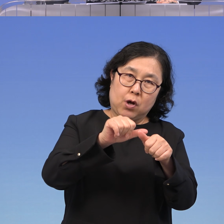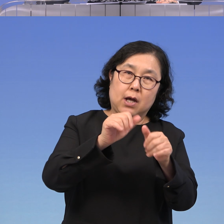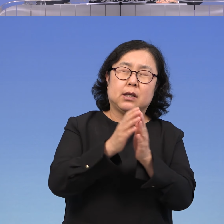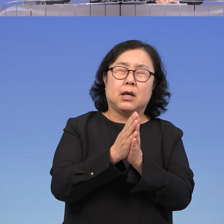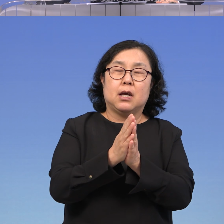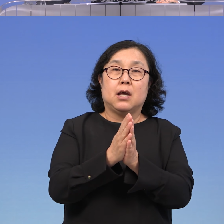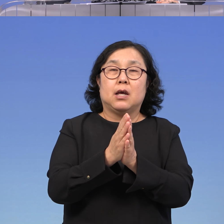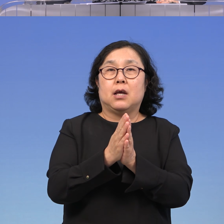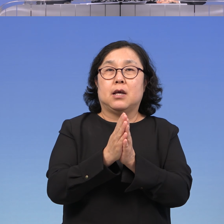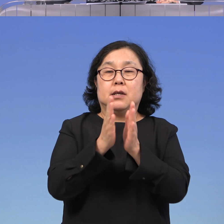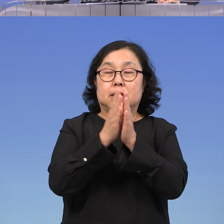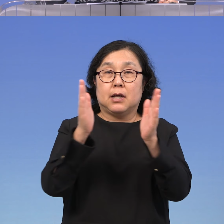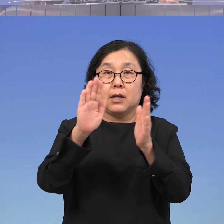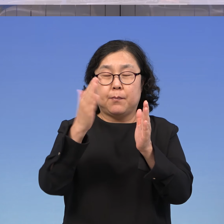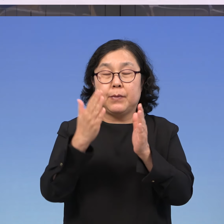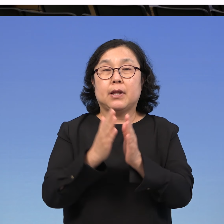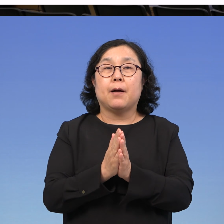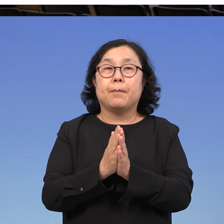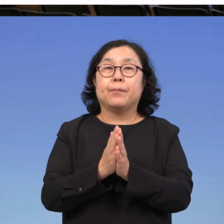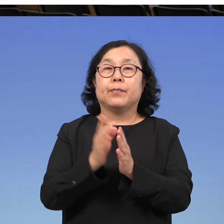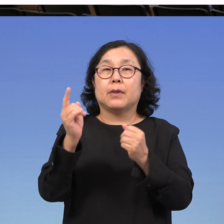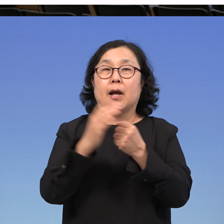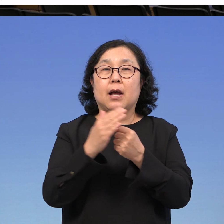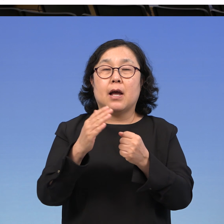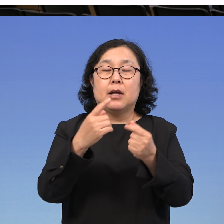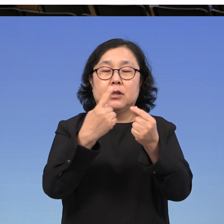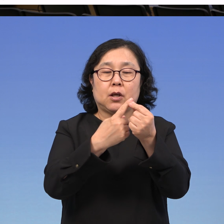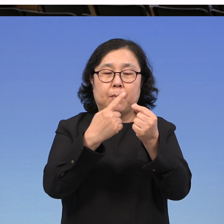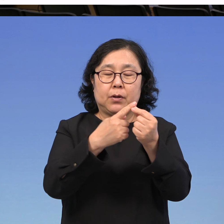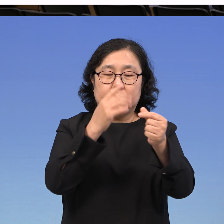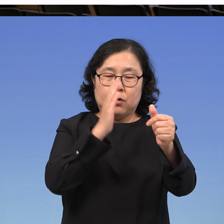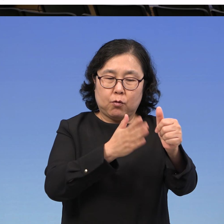되는데 어떻게 문 디모데전서 2장 입자로 보십시오 그러므로 내가 첫째로 권하노니